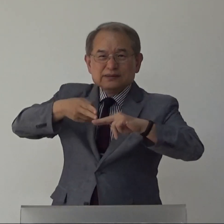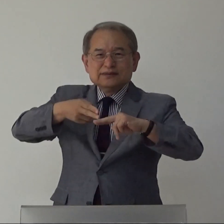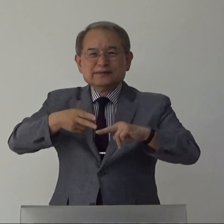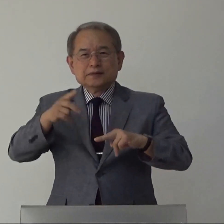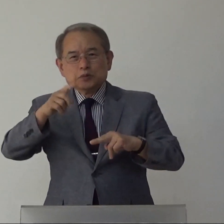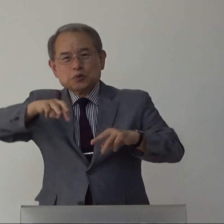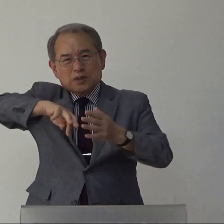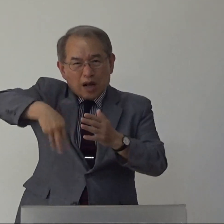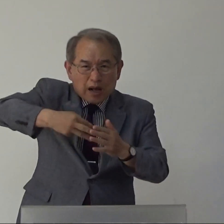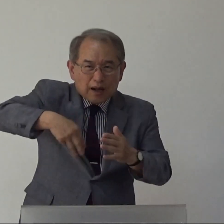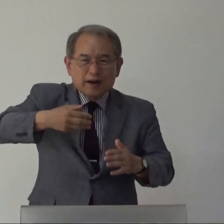또 양식이 있죠.